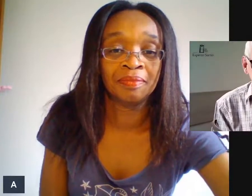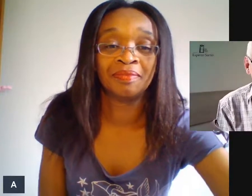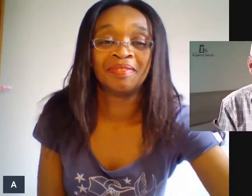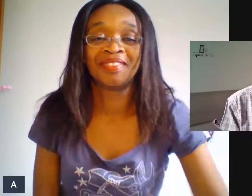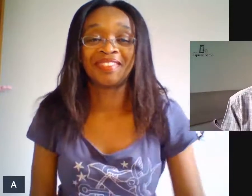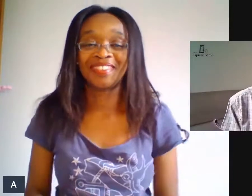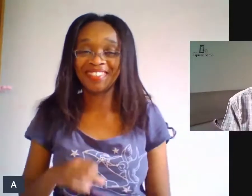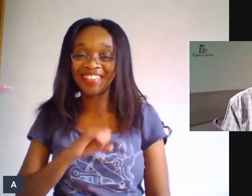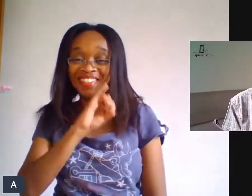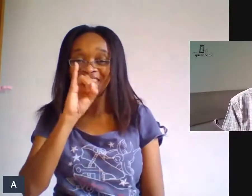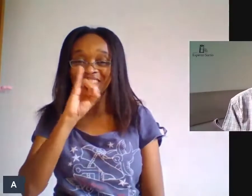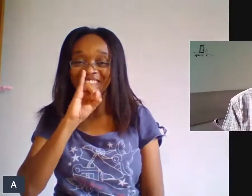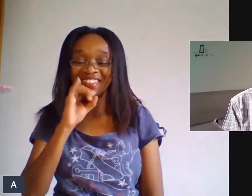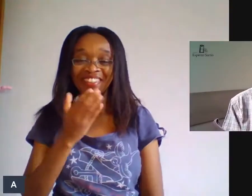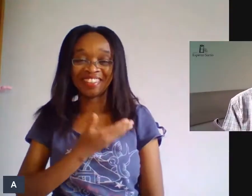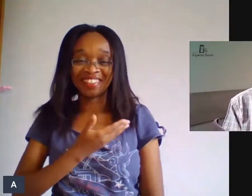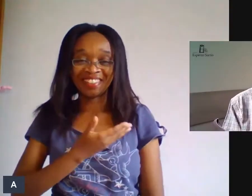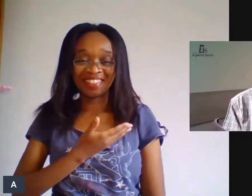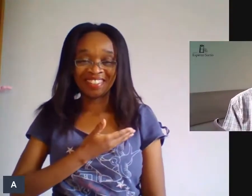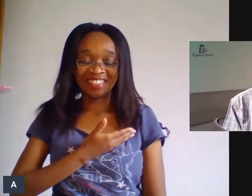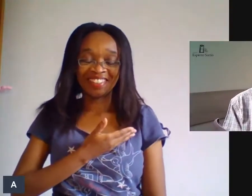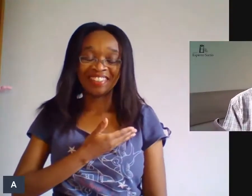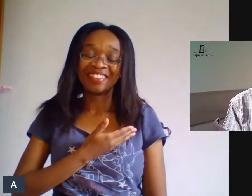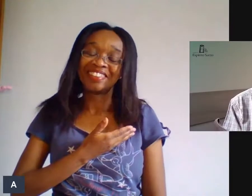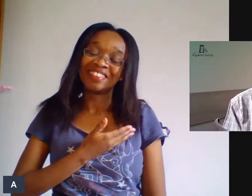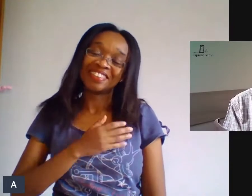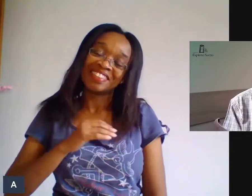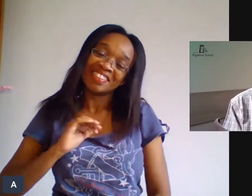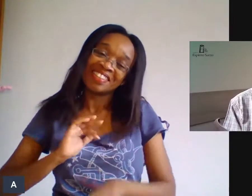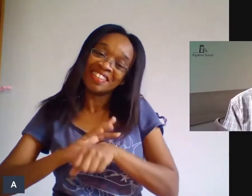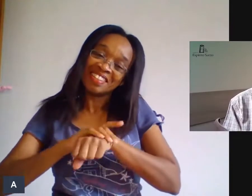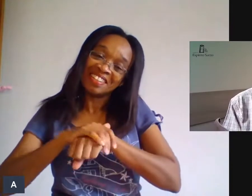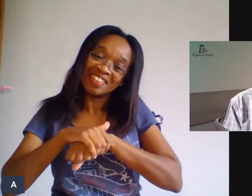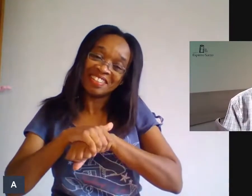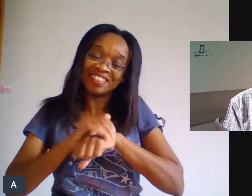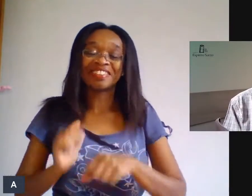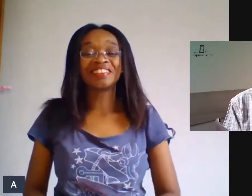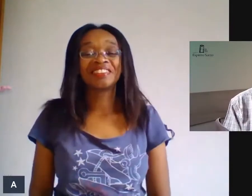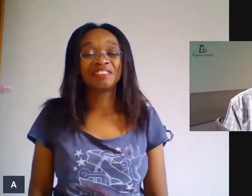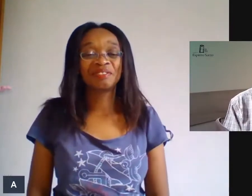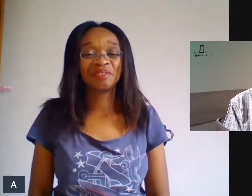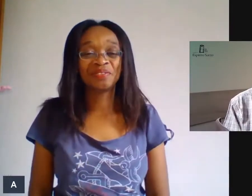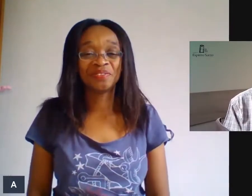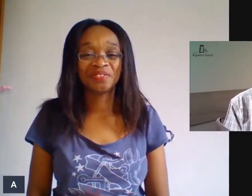Queridos irmãos, queridas irmãs catequizandas e